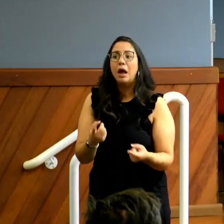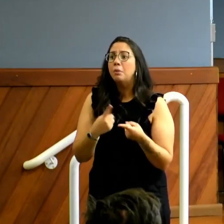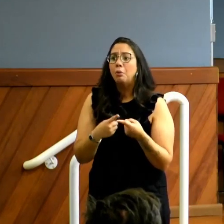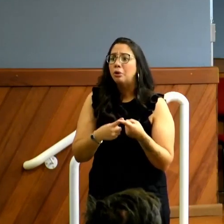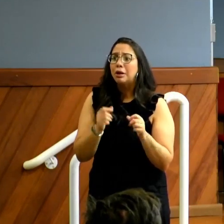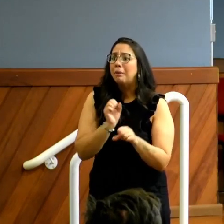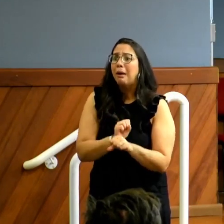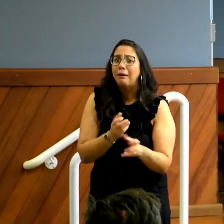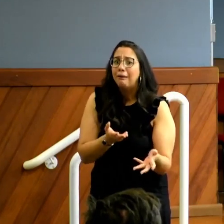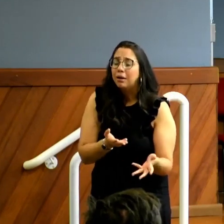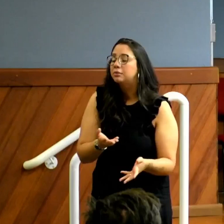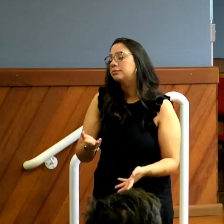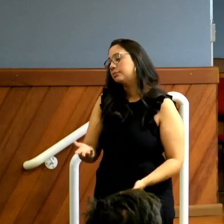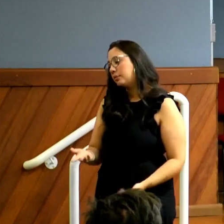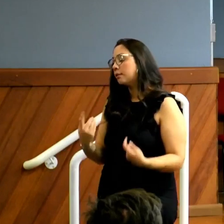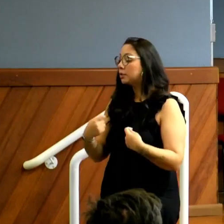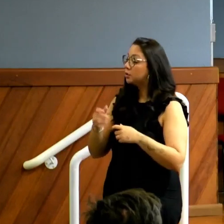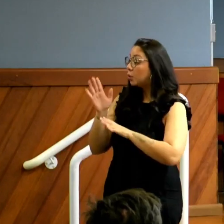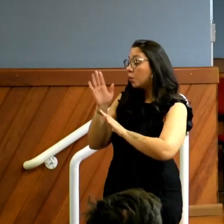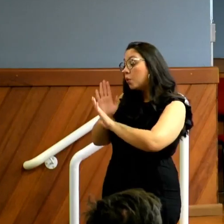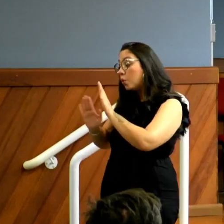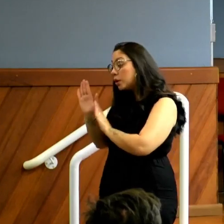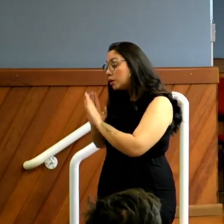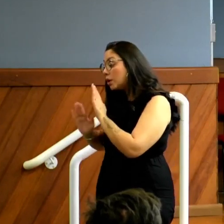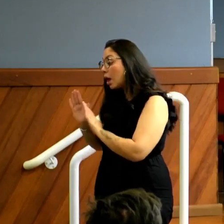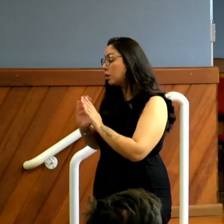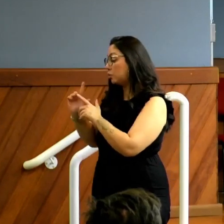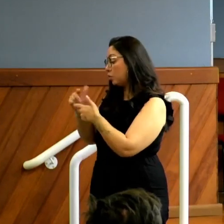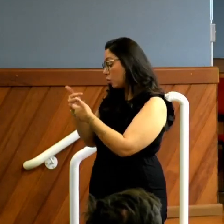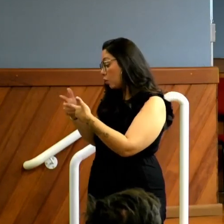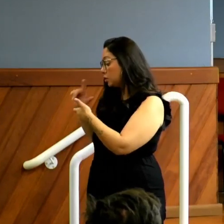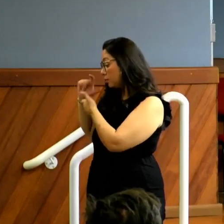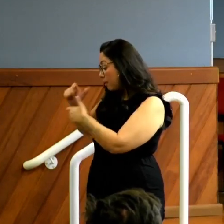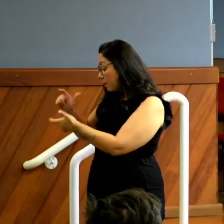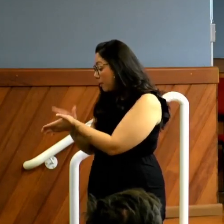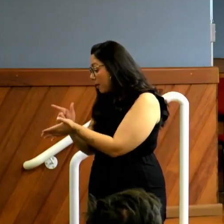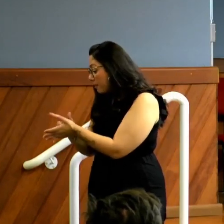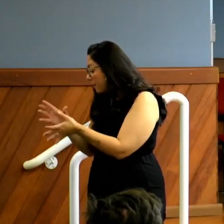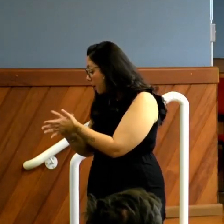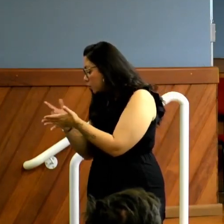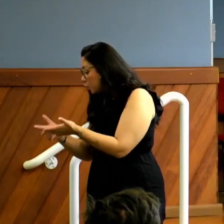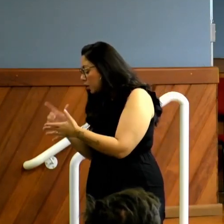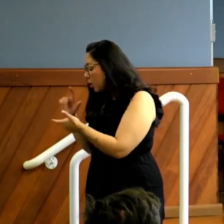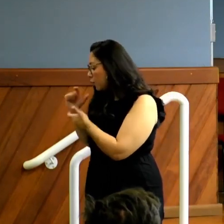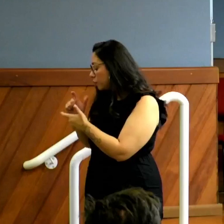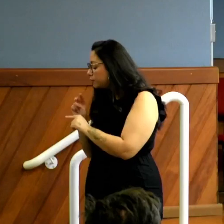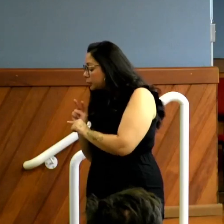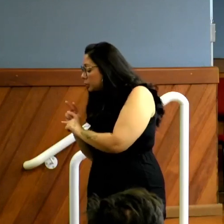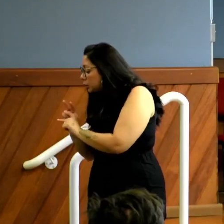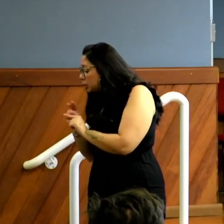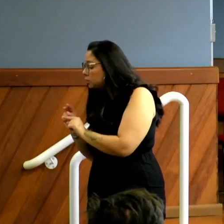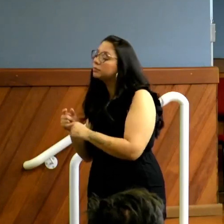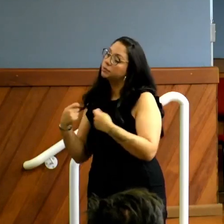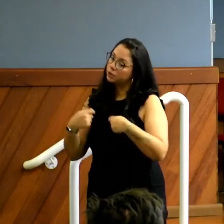de funcionar? Não, o mesmo cuidado que a gente tem com documentação analógica, com papel, com jornal, eu também tenho que ter com o